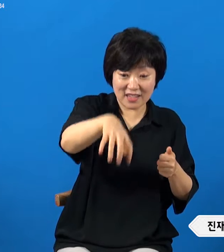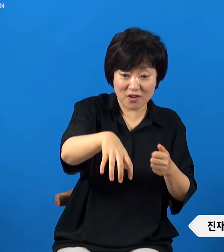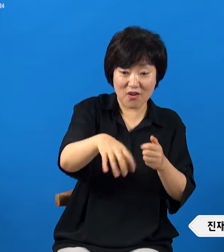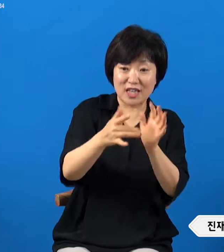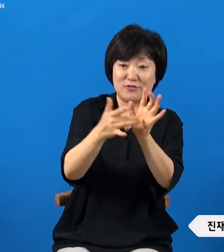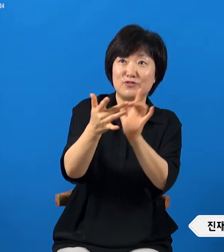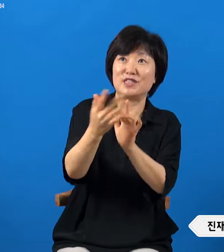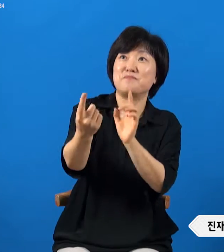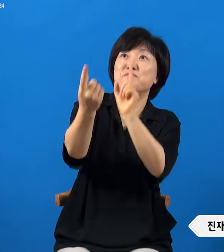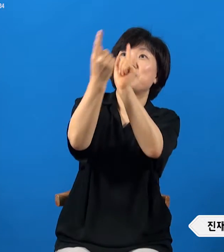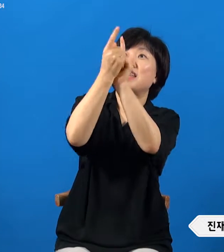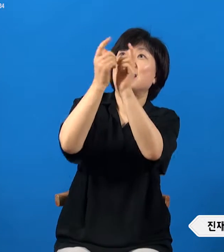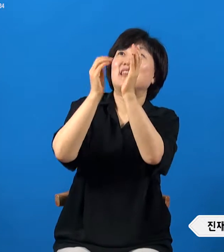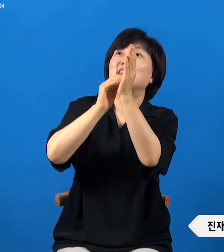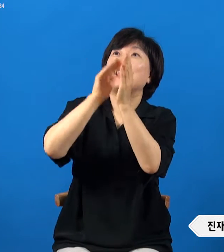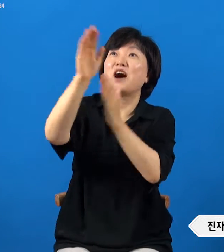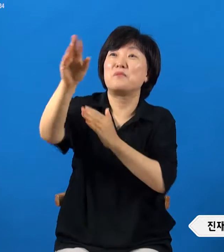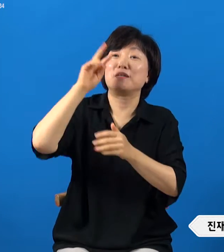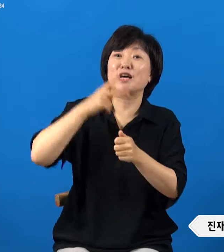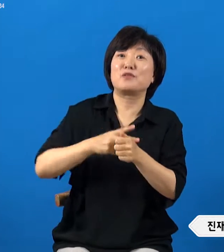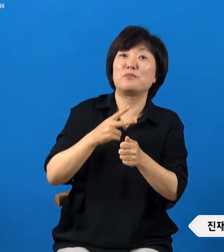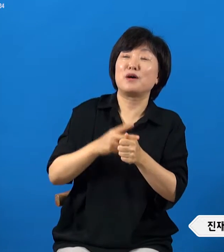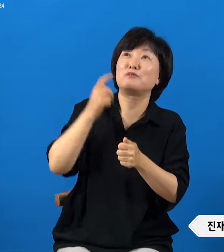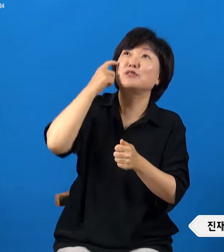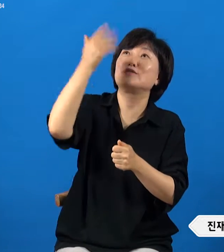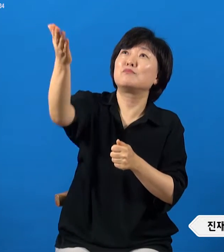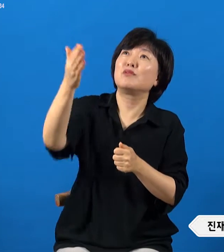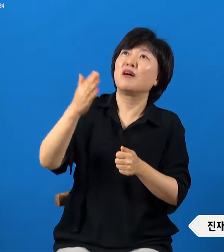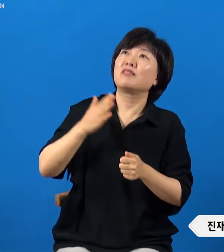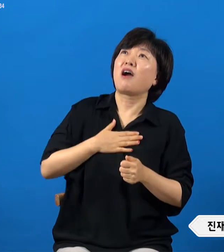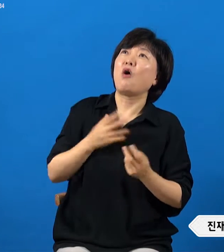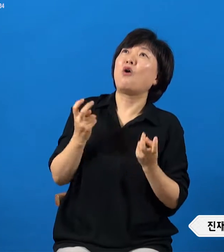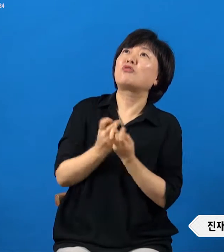질문합니다. 내가 이르되 주님 무엇을 하리까?